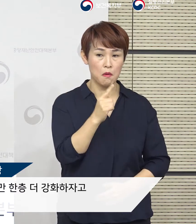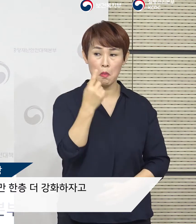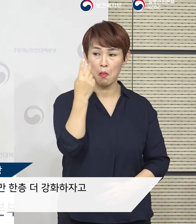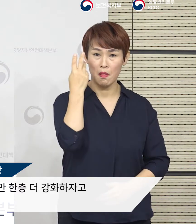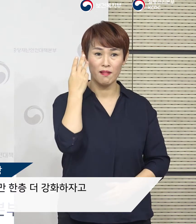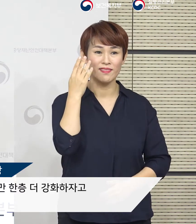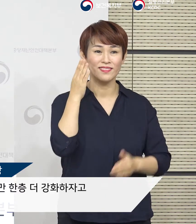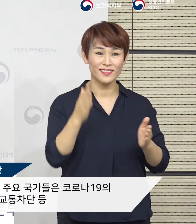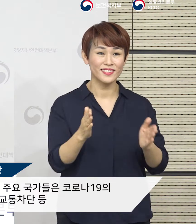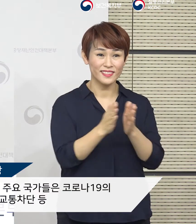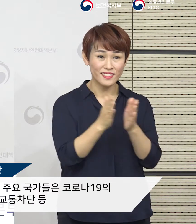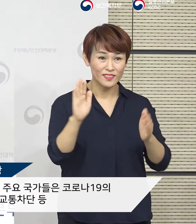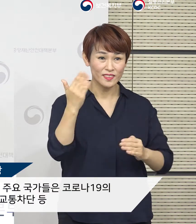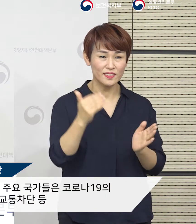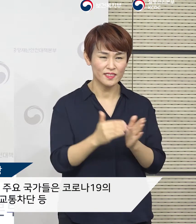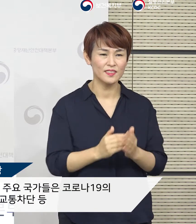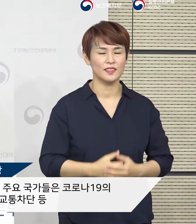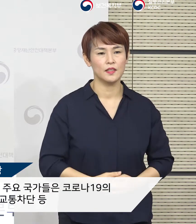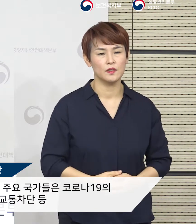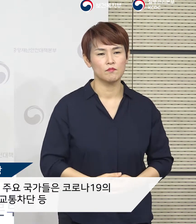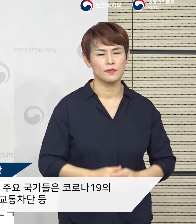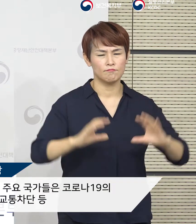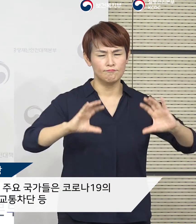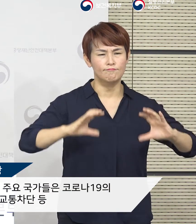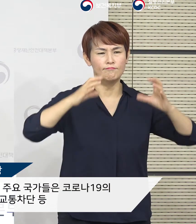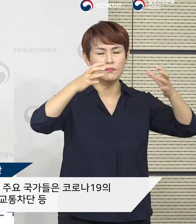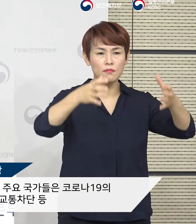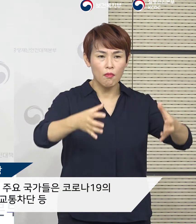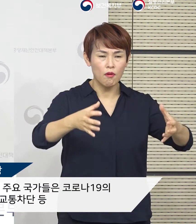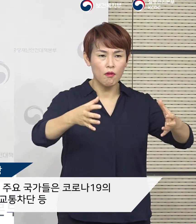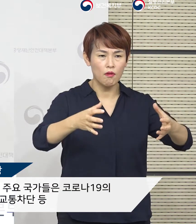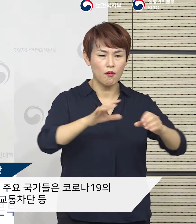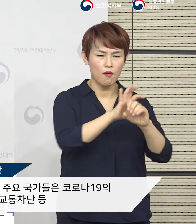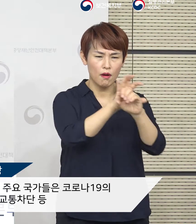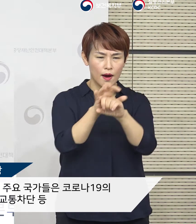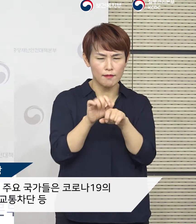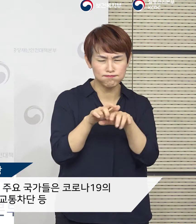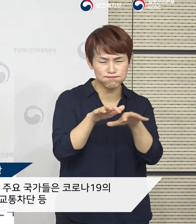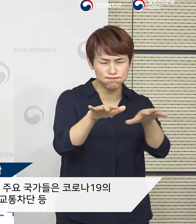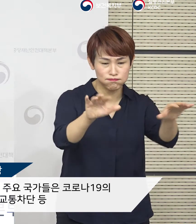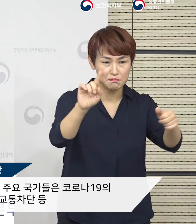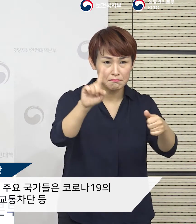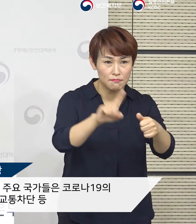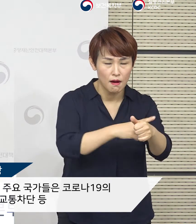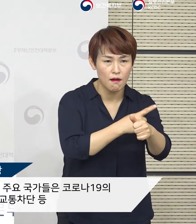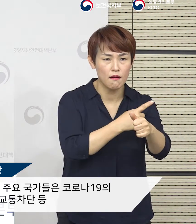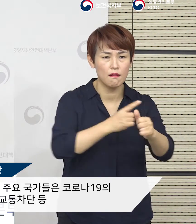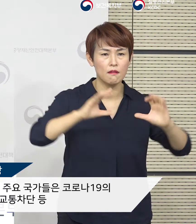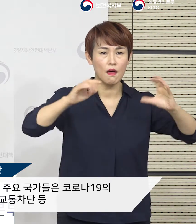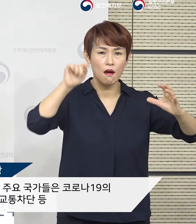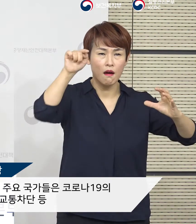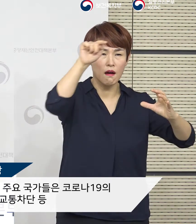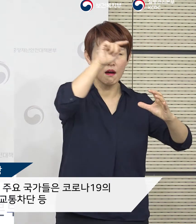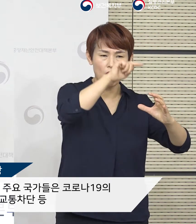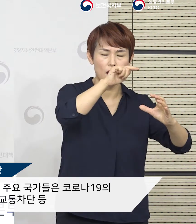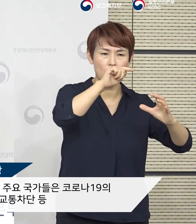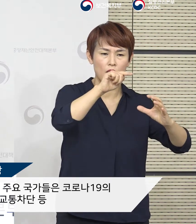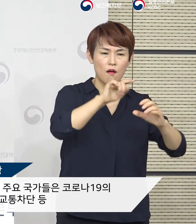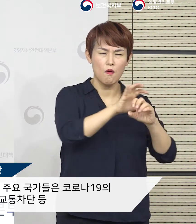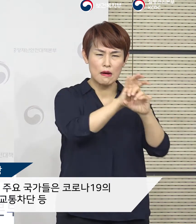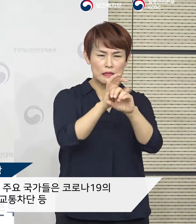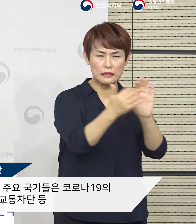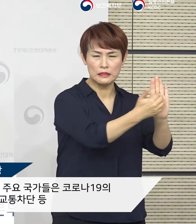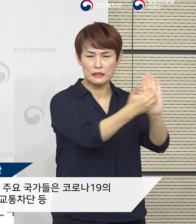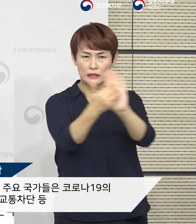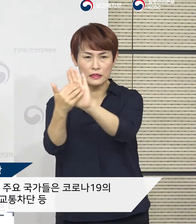4일차가 되는 날입니다. 전 세계적으로 코로나19가 빠르게 확산되면서 주요 국가들은 코로나19의 확산을